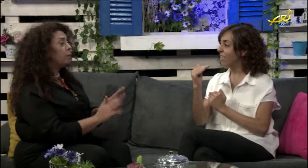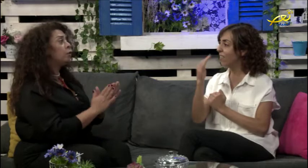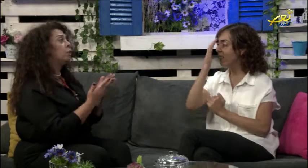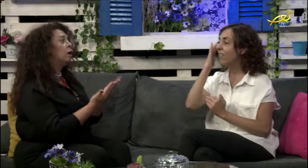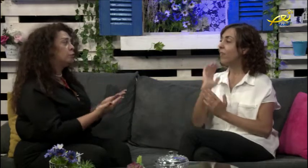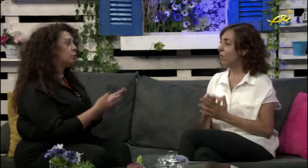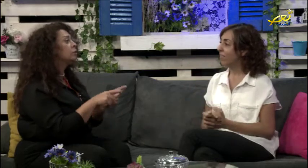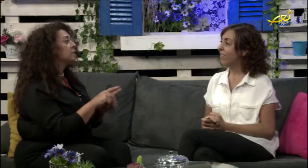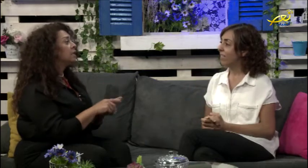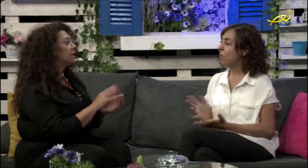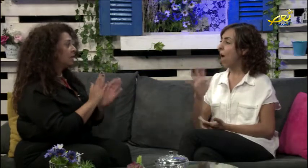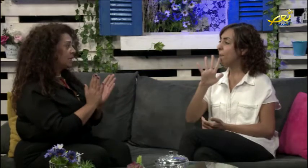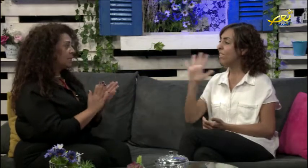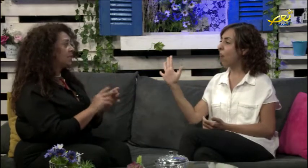وعملوا قاموس صغير